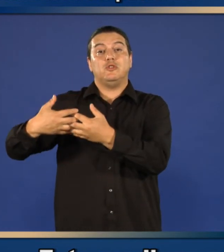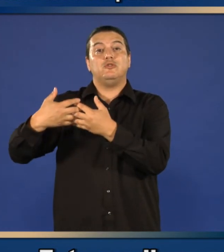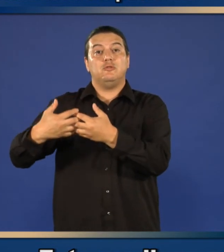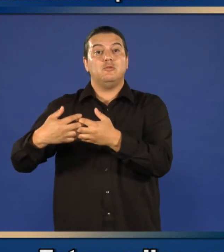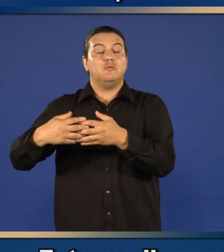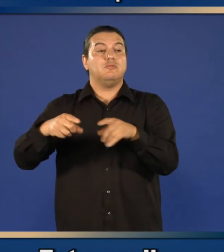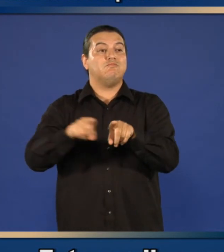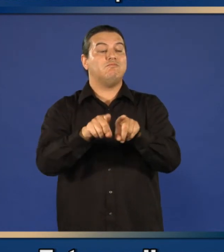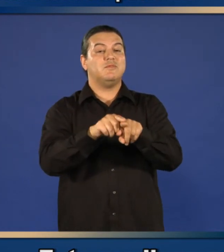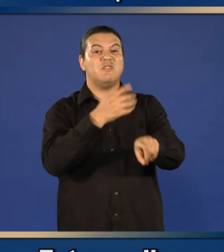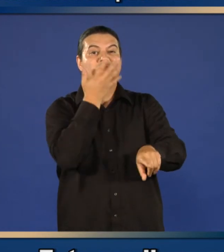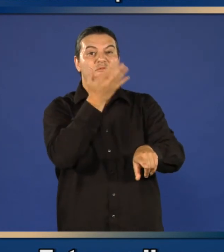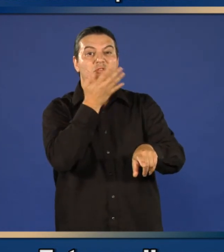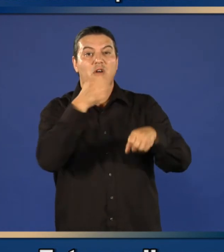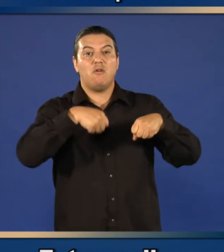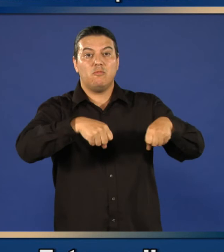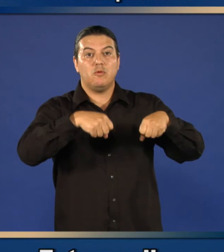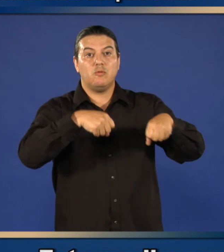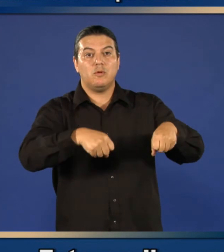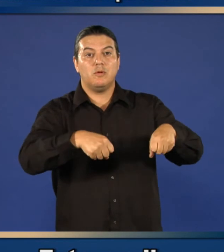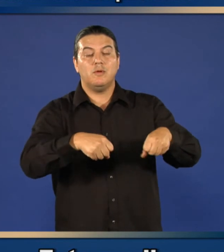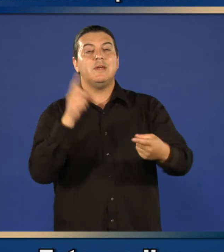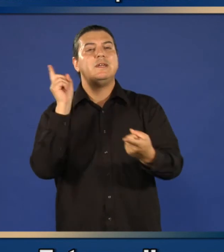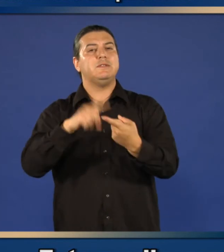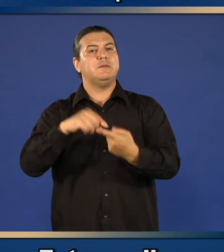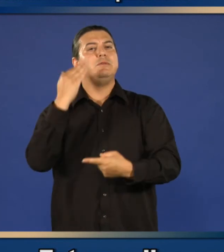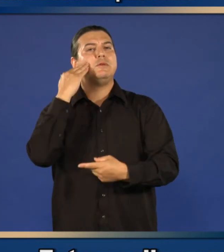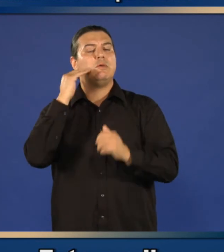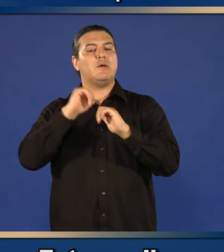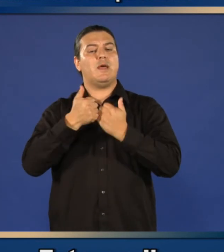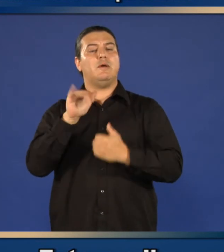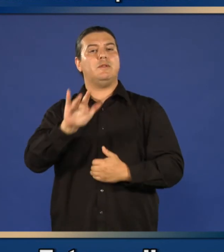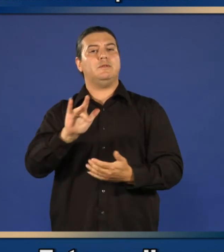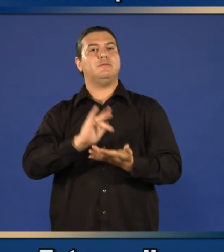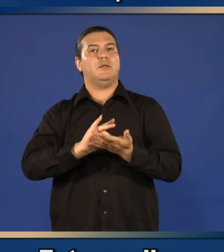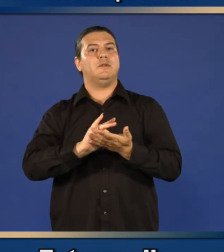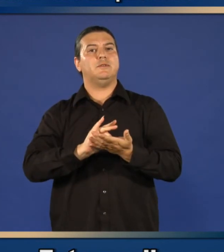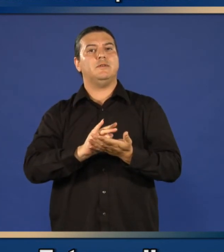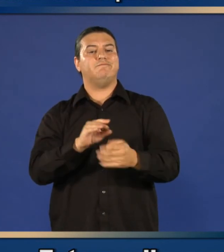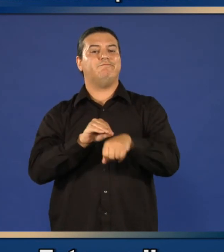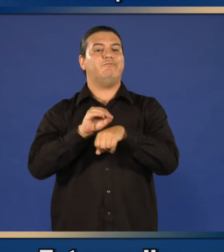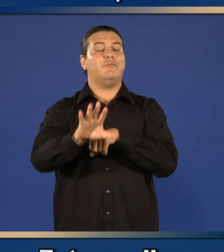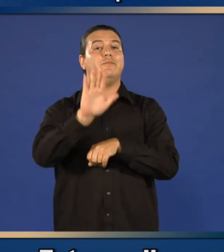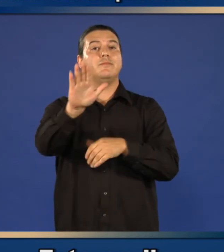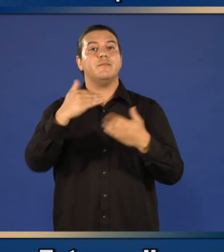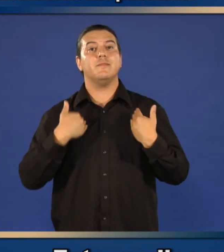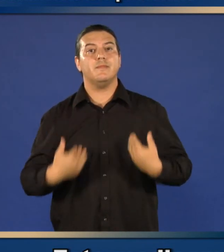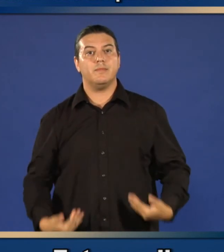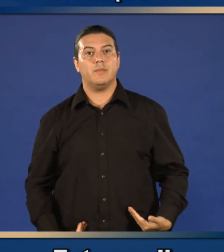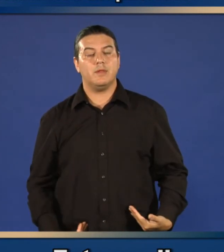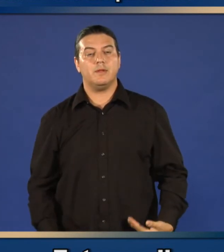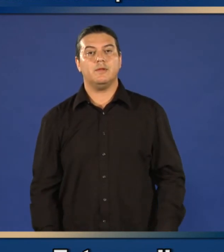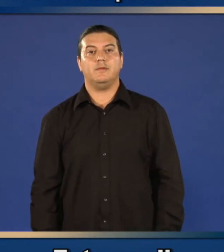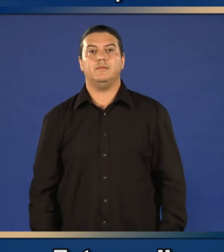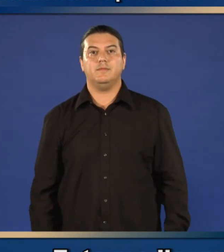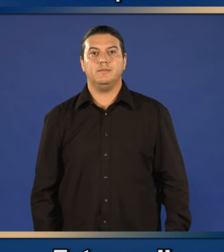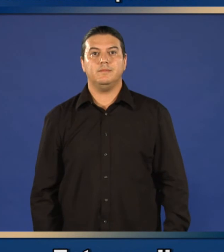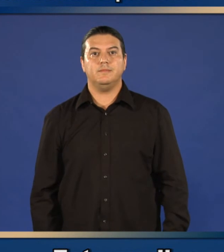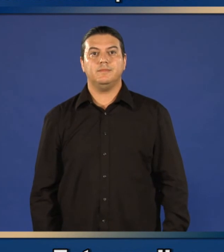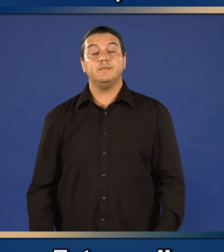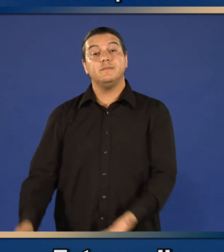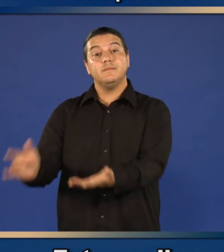o utilizar maquinaria hasta que sepa cómo afectará a usted este